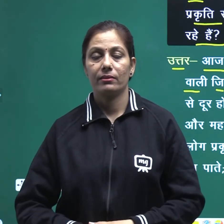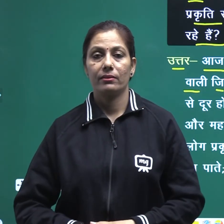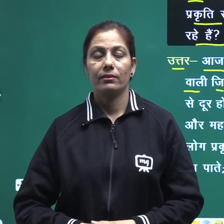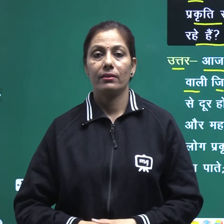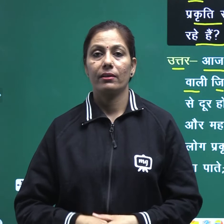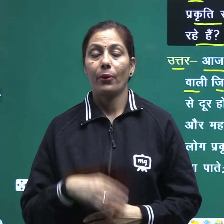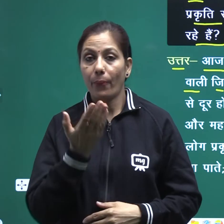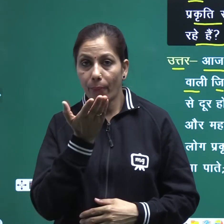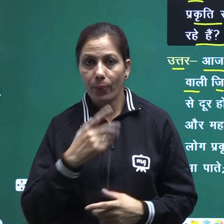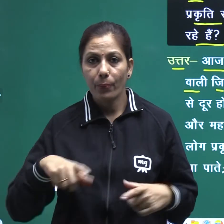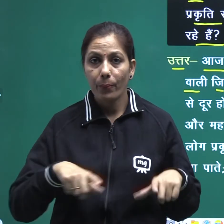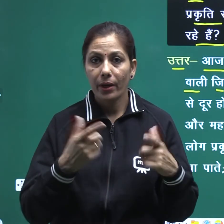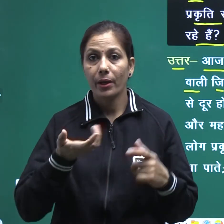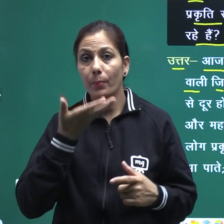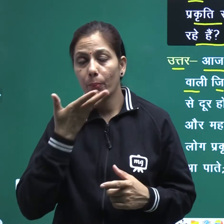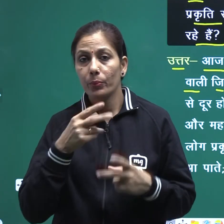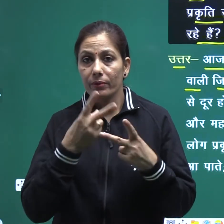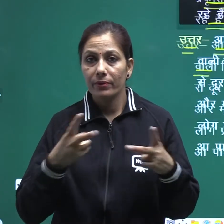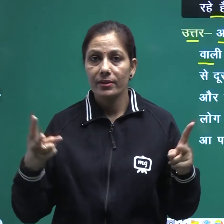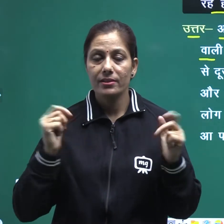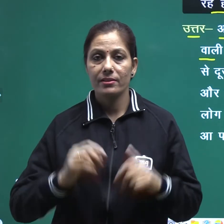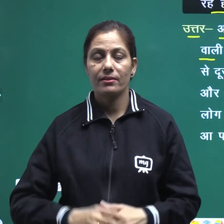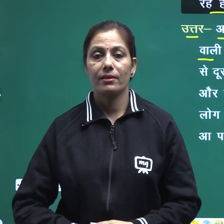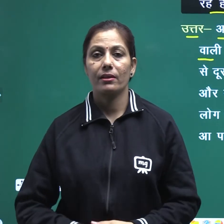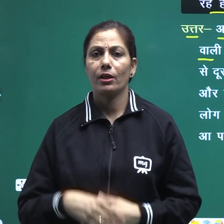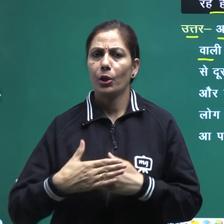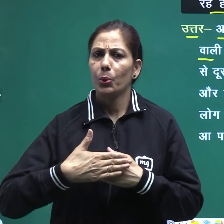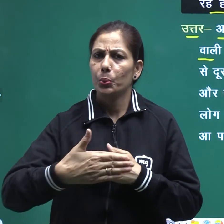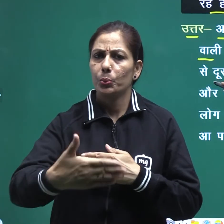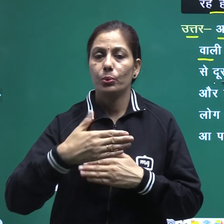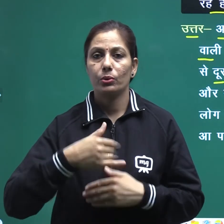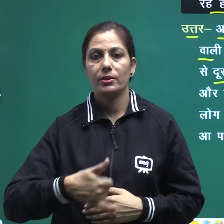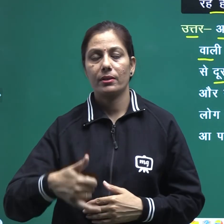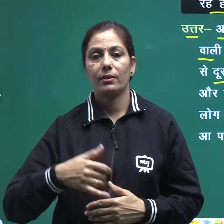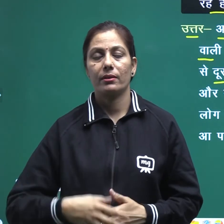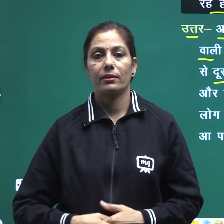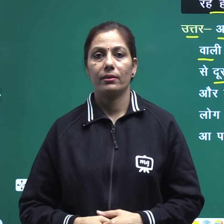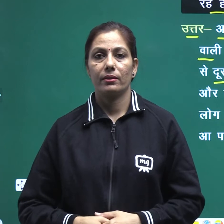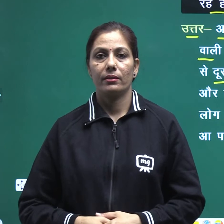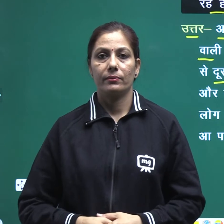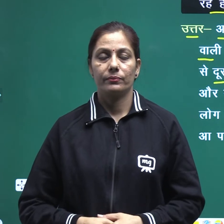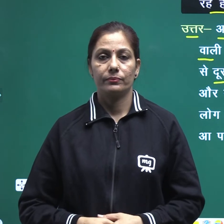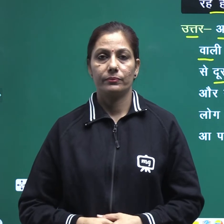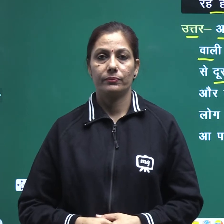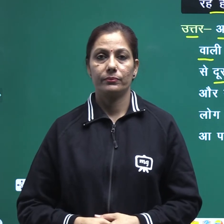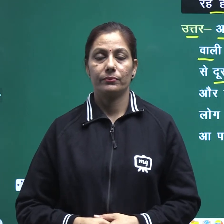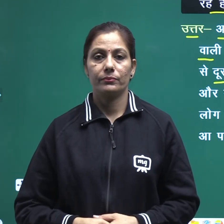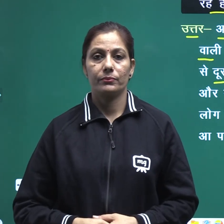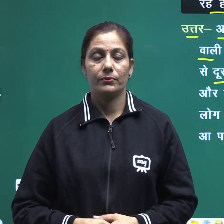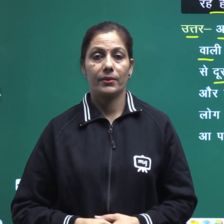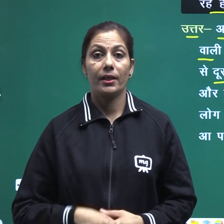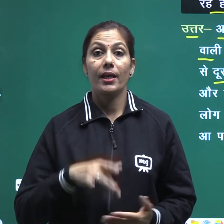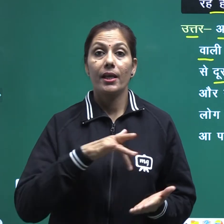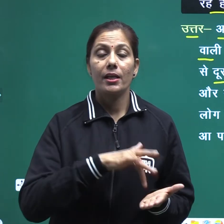कि प्रकृति से अ को दूर होता जा रहा है के नगरों और महानगरों